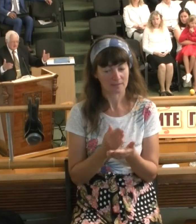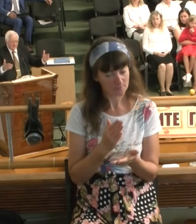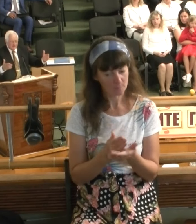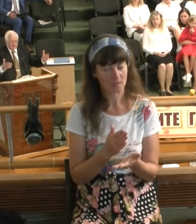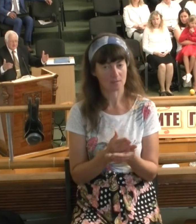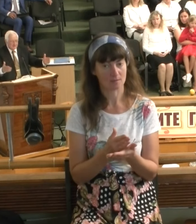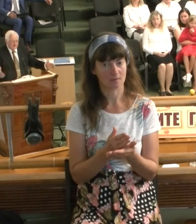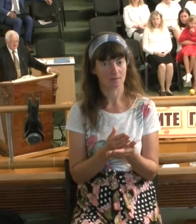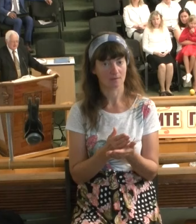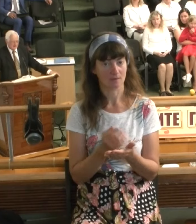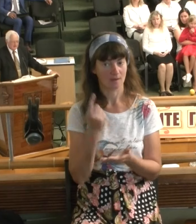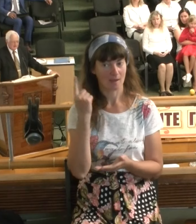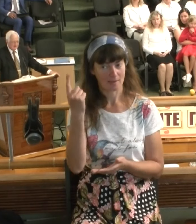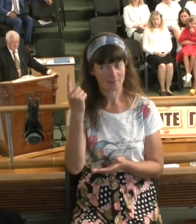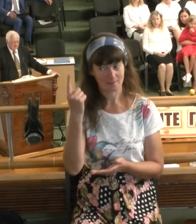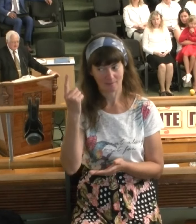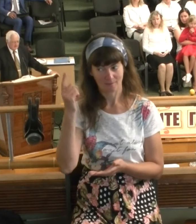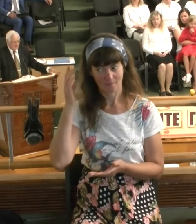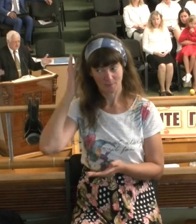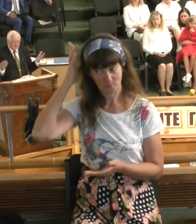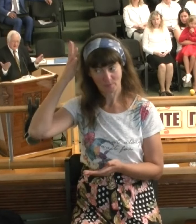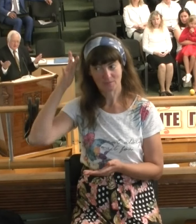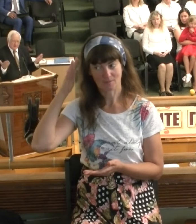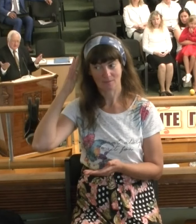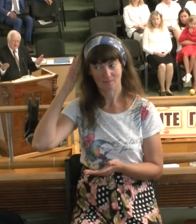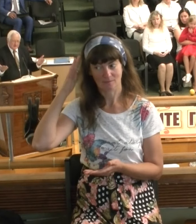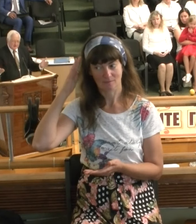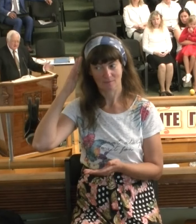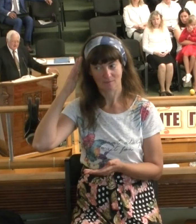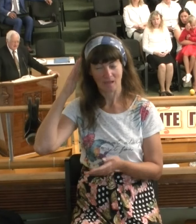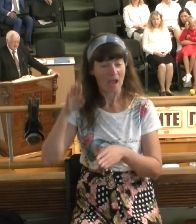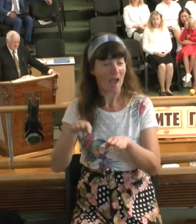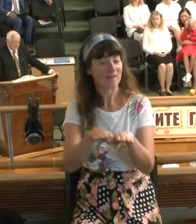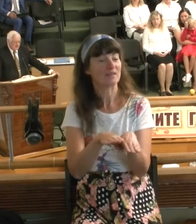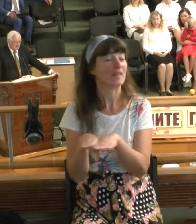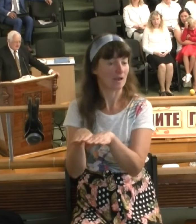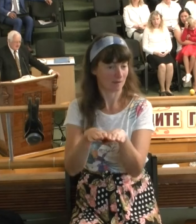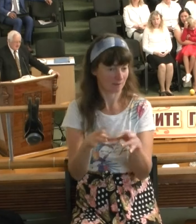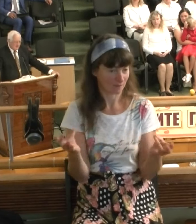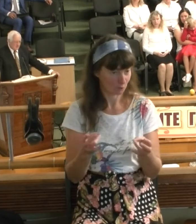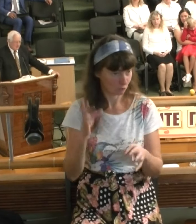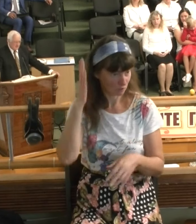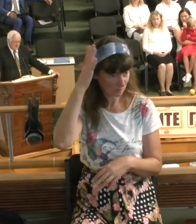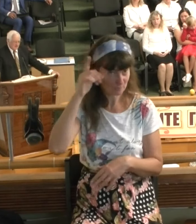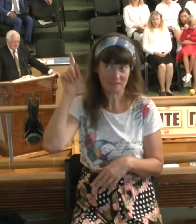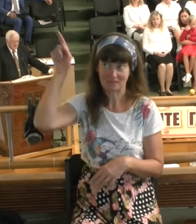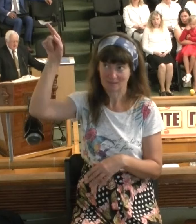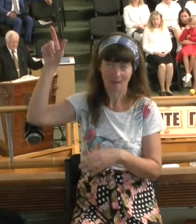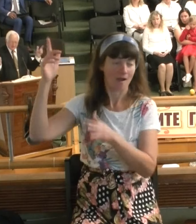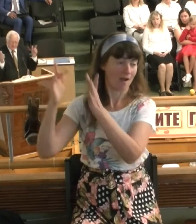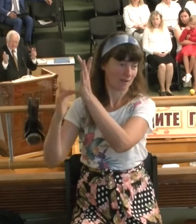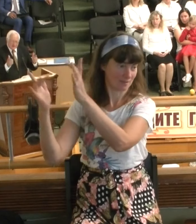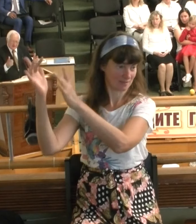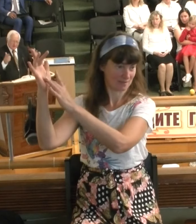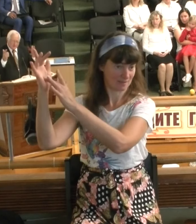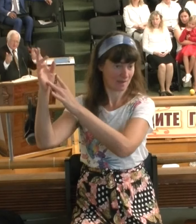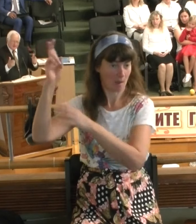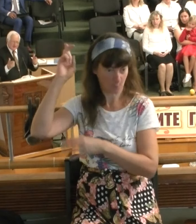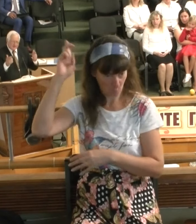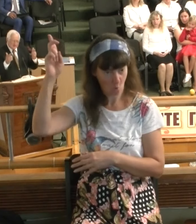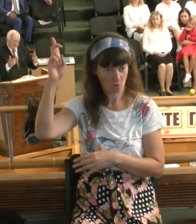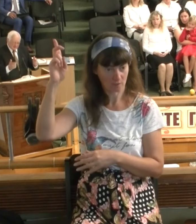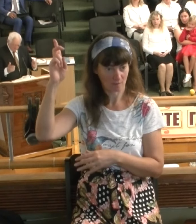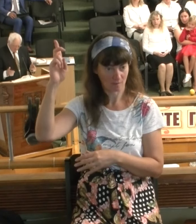имейте одни мысли. То есть одинаково мыслите о Христе, о Боге, об этих истинах,